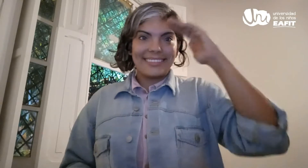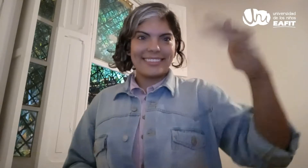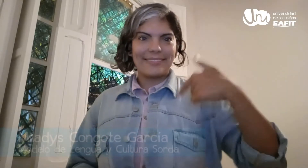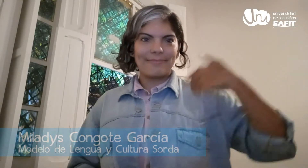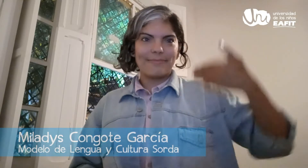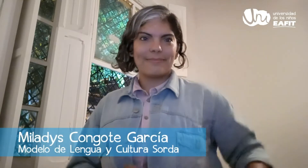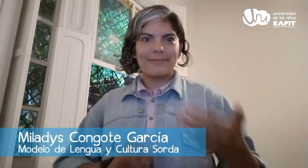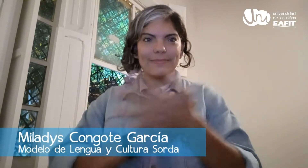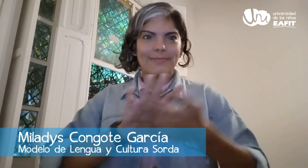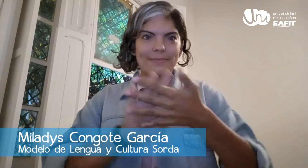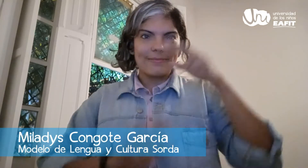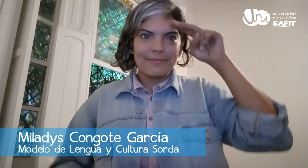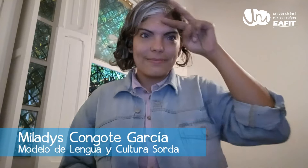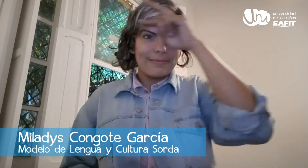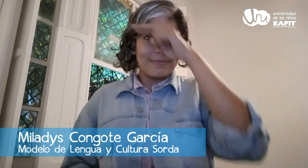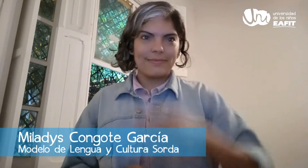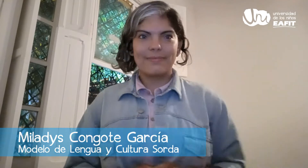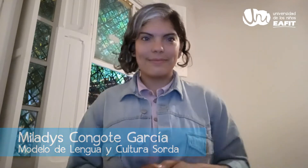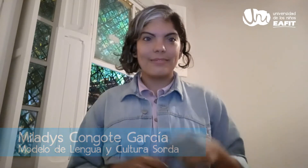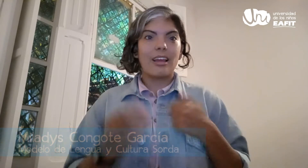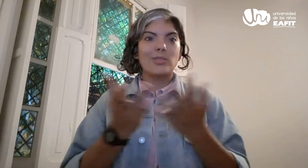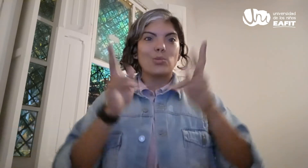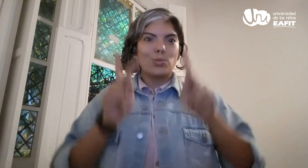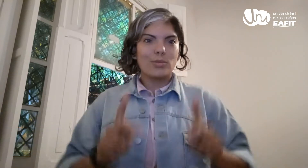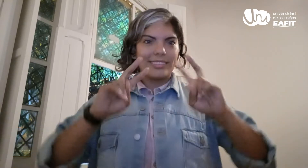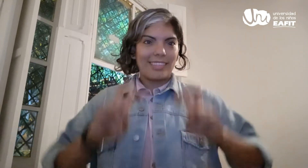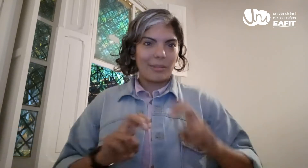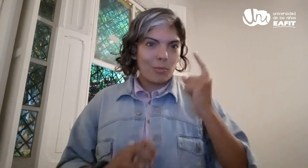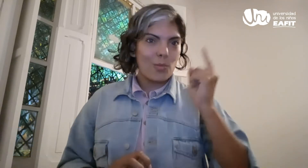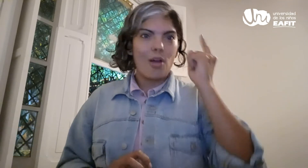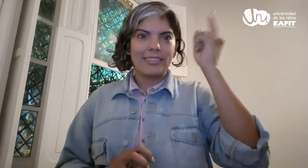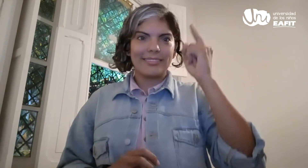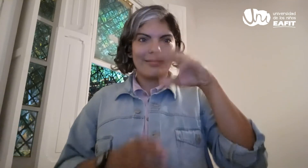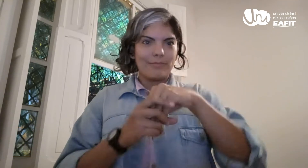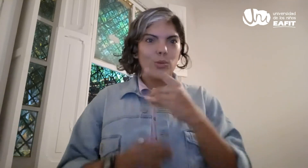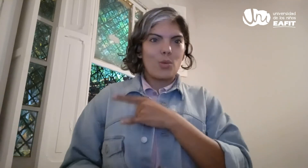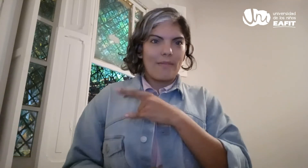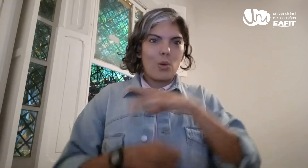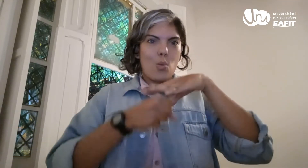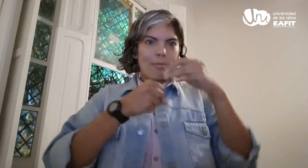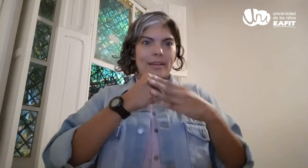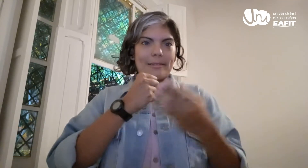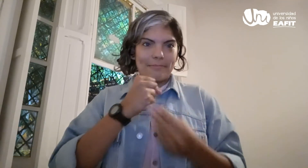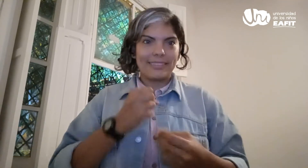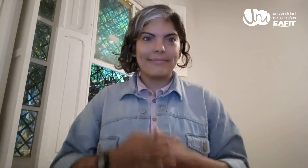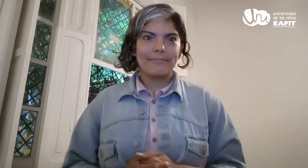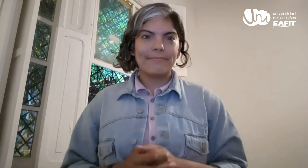para todos. Esta es mi seña con la cual me identifico. Soy estudiante de Ciencia Política de la Universidad Pontificia Bolivariana y laboro